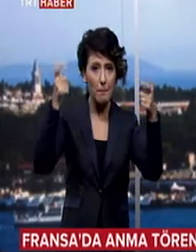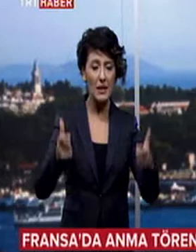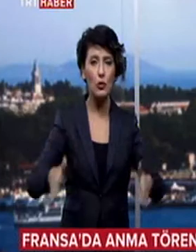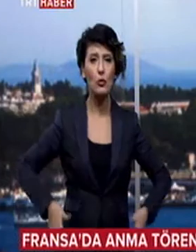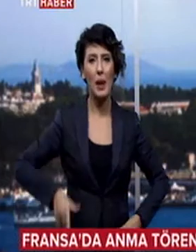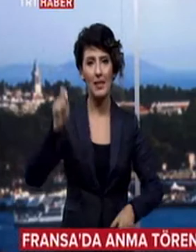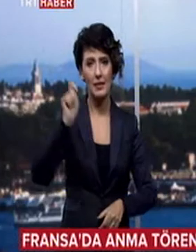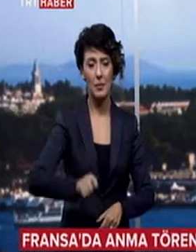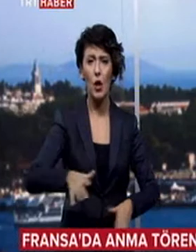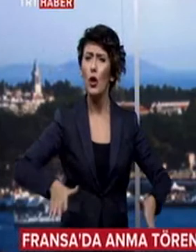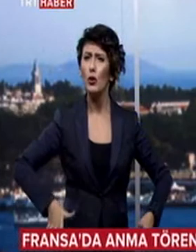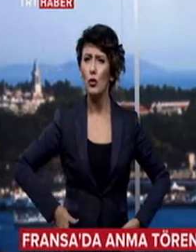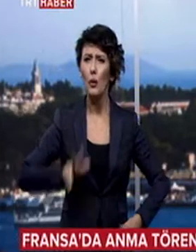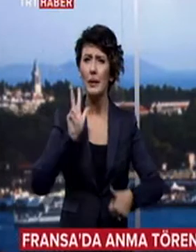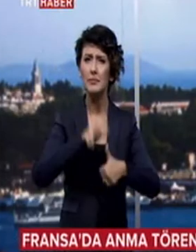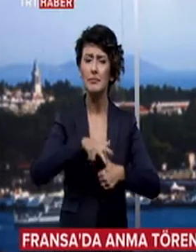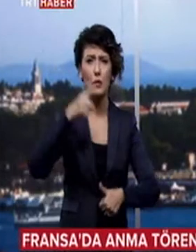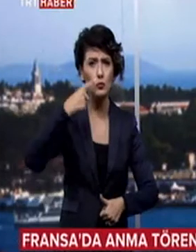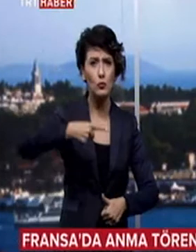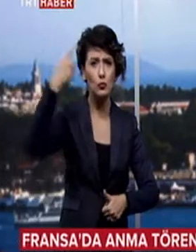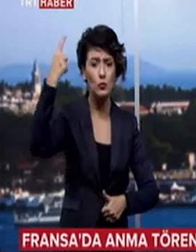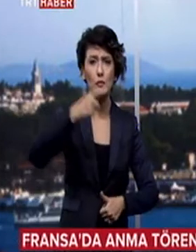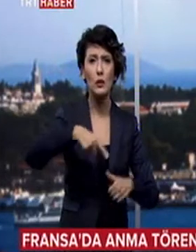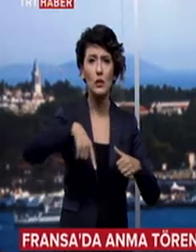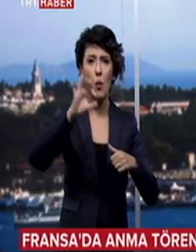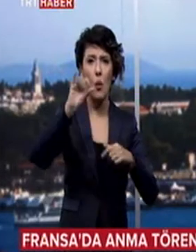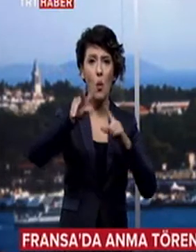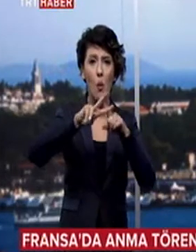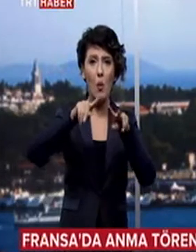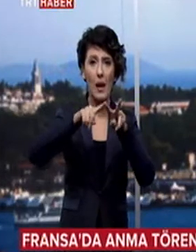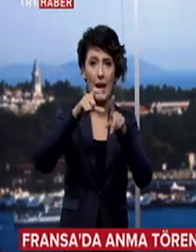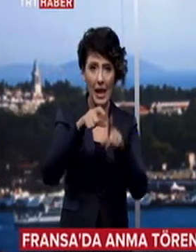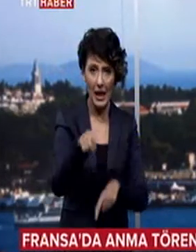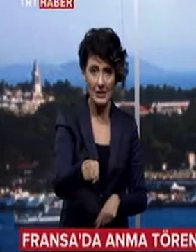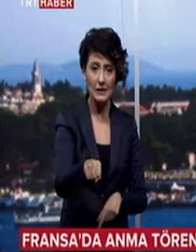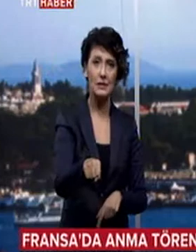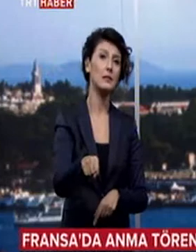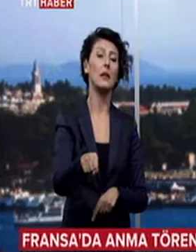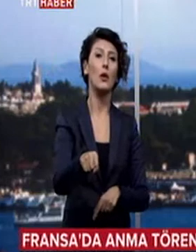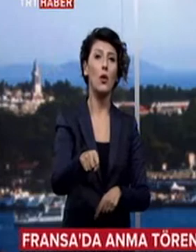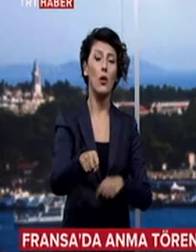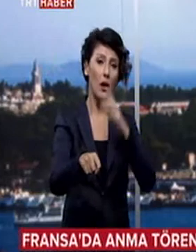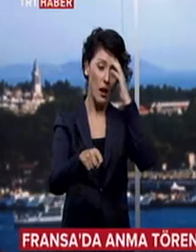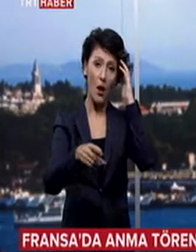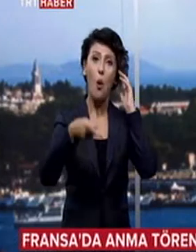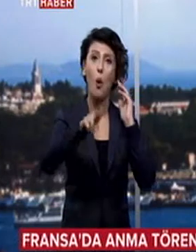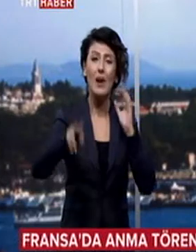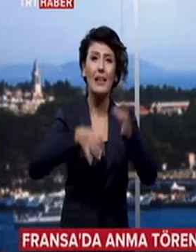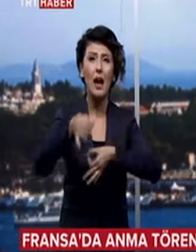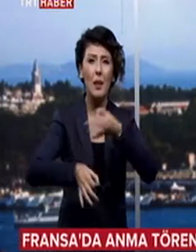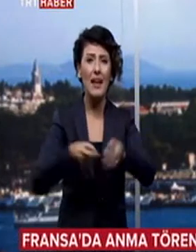planında tören düzenlendi. Törene katılan Cumhurbaşkanı François Hollande, kurban